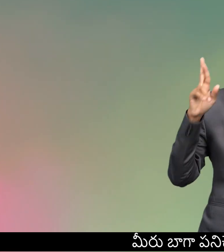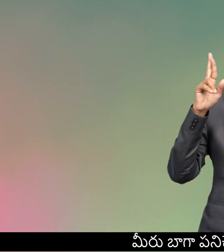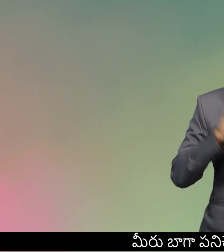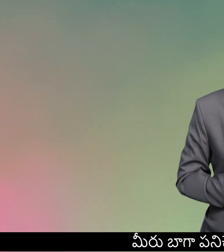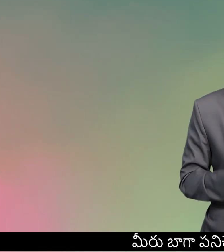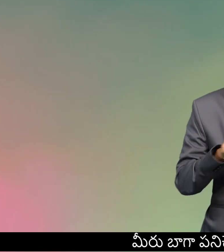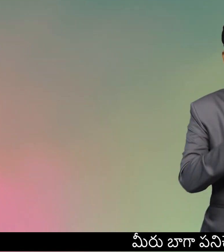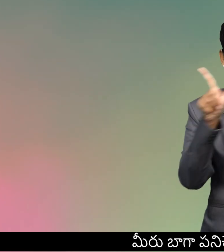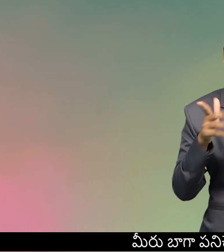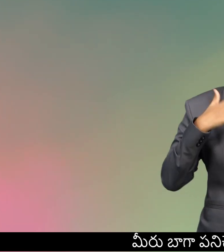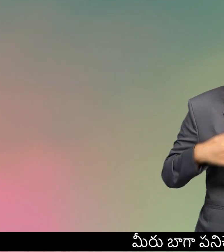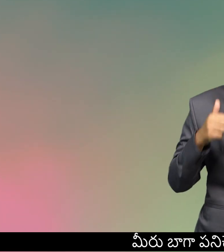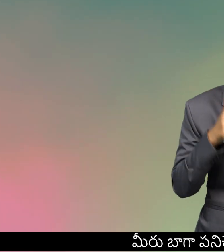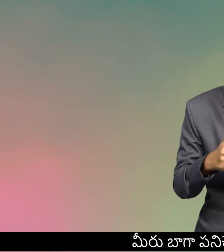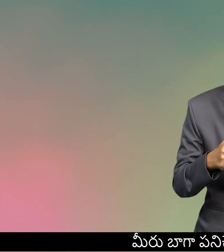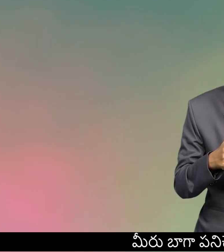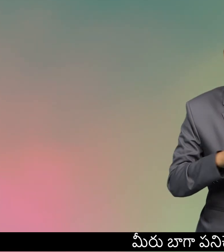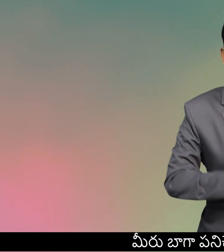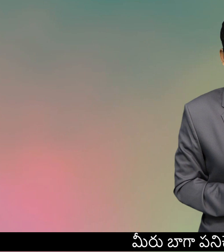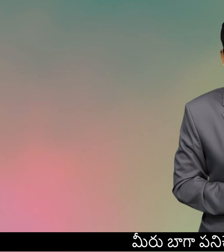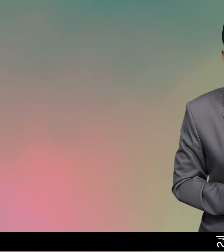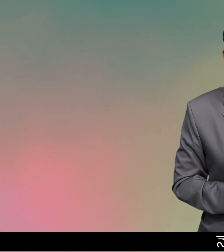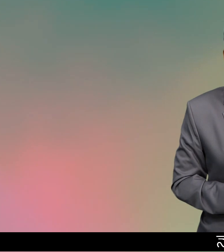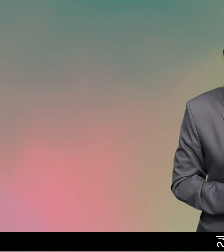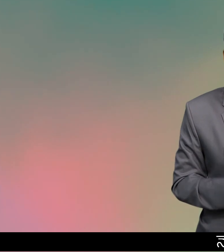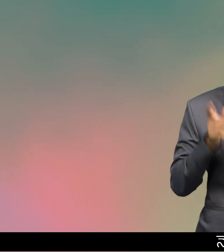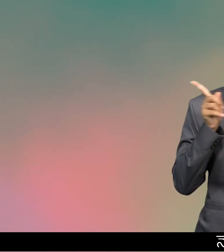బాగా పనిచేస్తున్నారని ఆశిస్తున్నాను. నేను బిందుని.